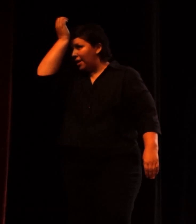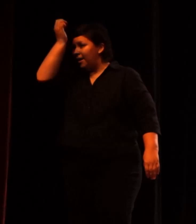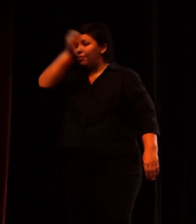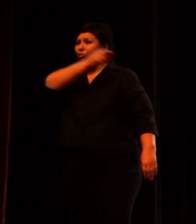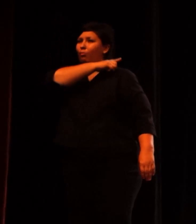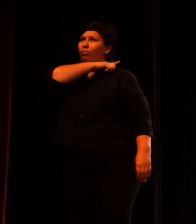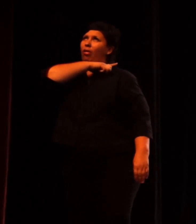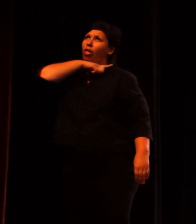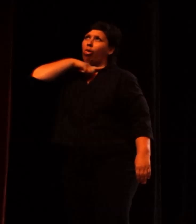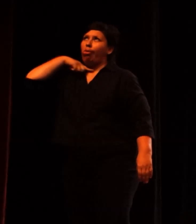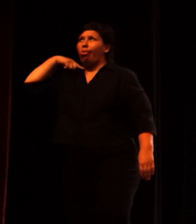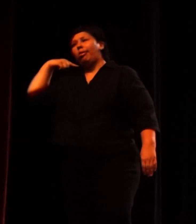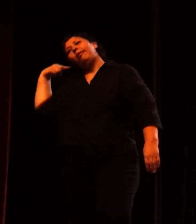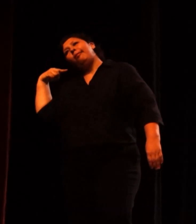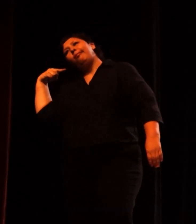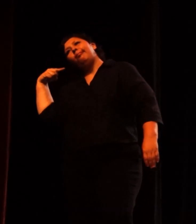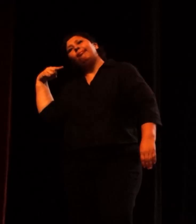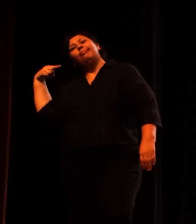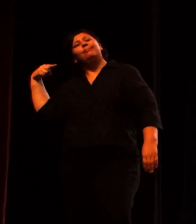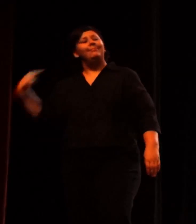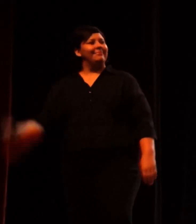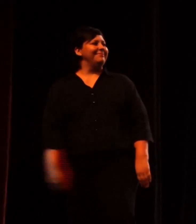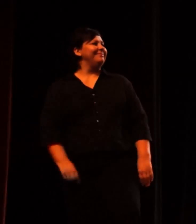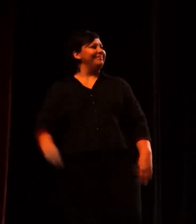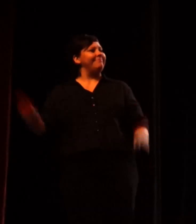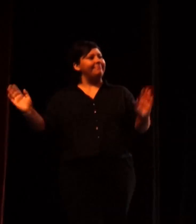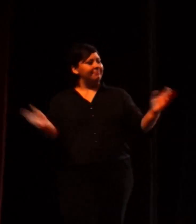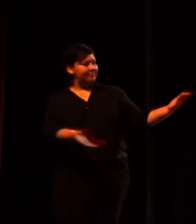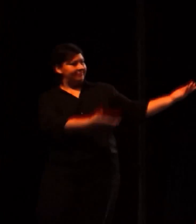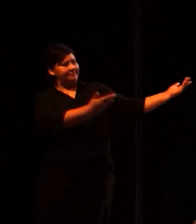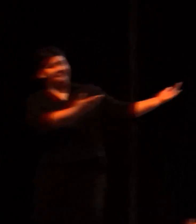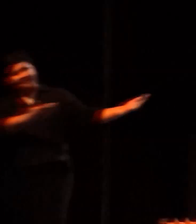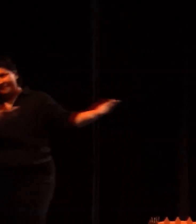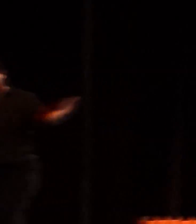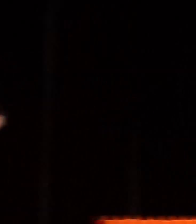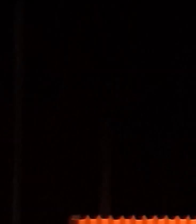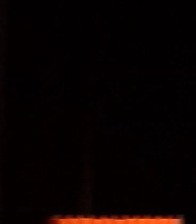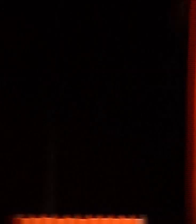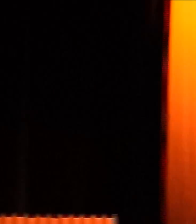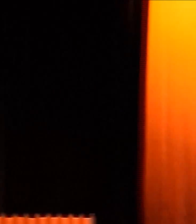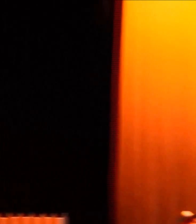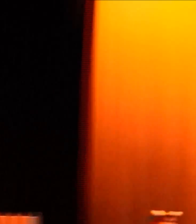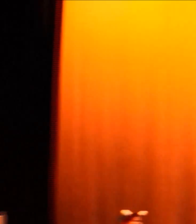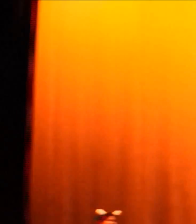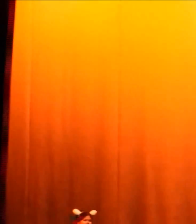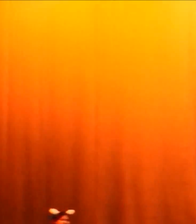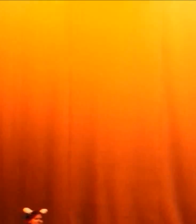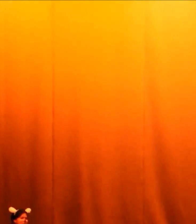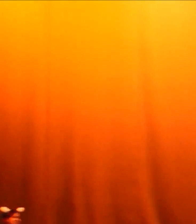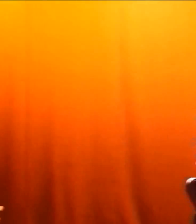Y recuerda que tiene un cordero, y va y sacrifica al cordero.